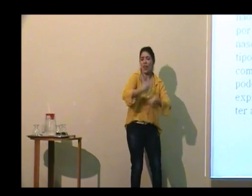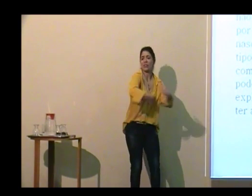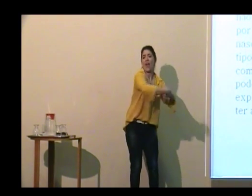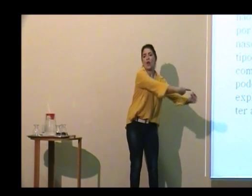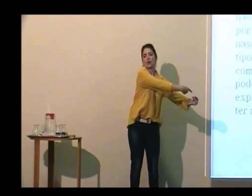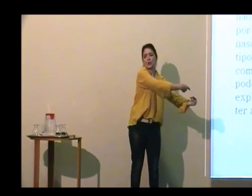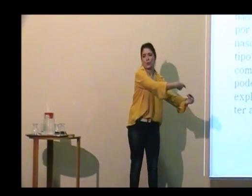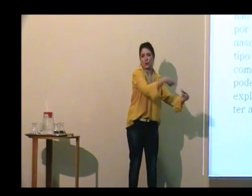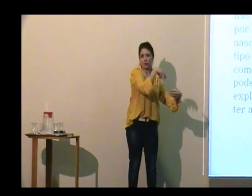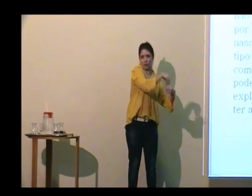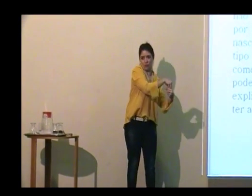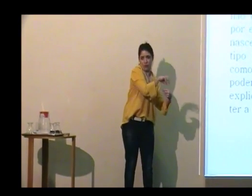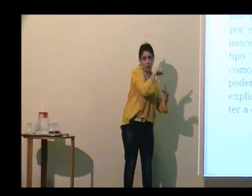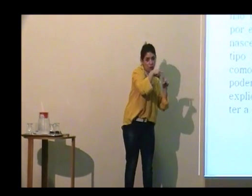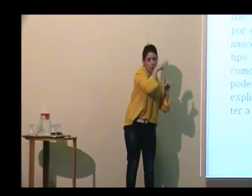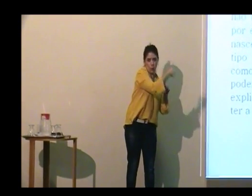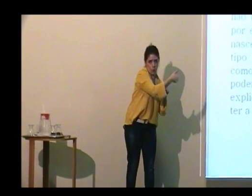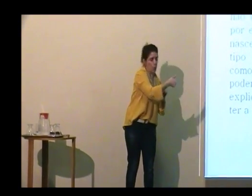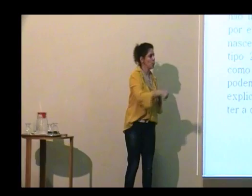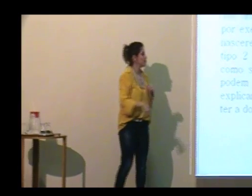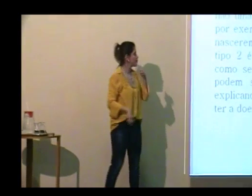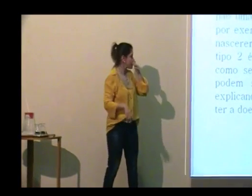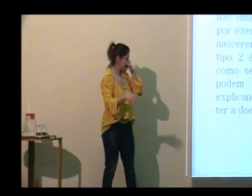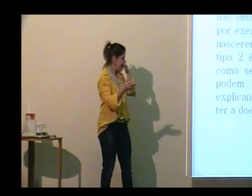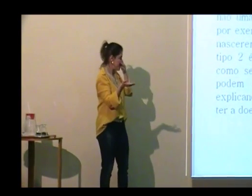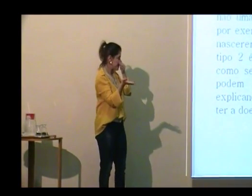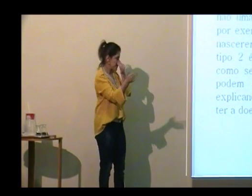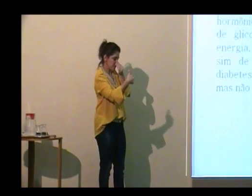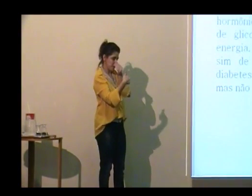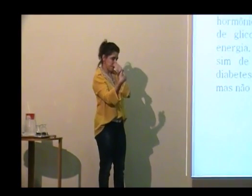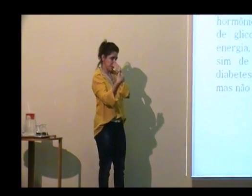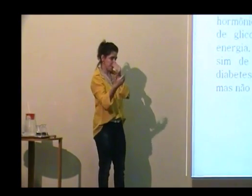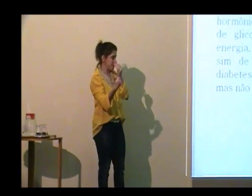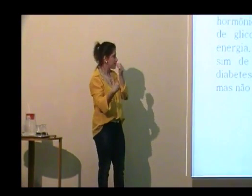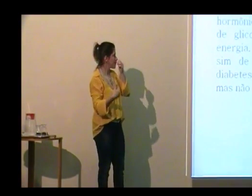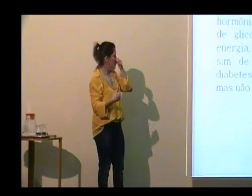Algumas vezes isso é genético.